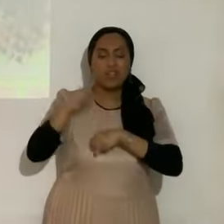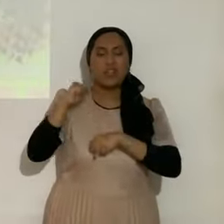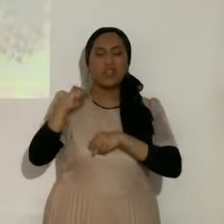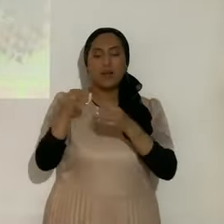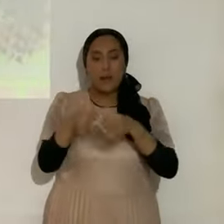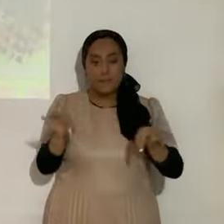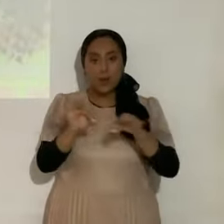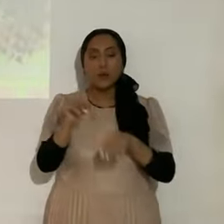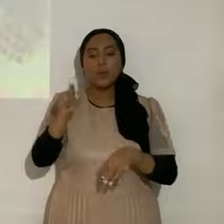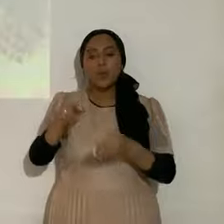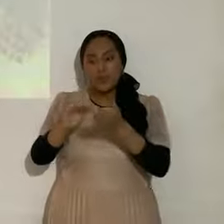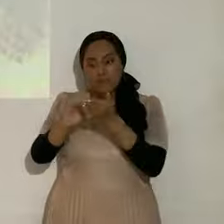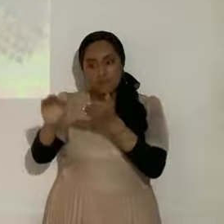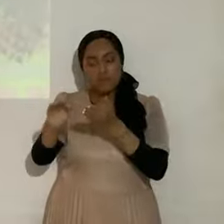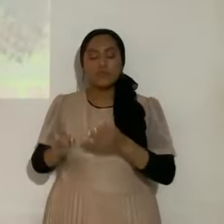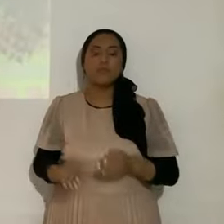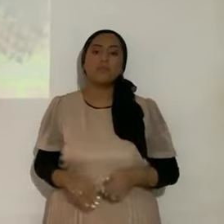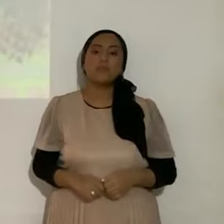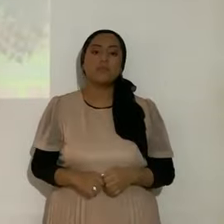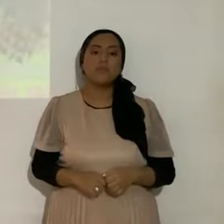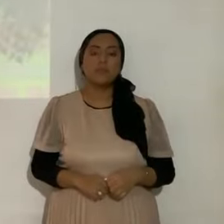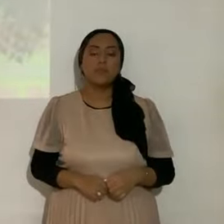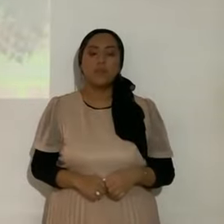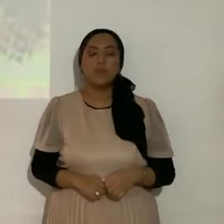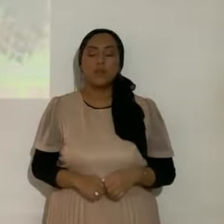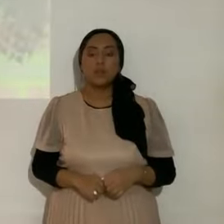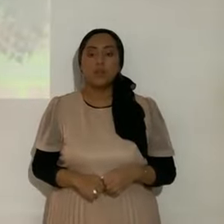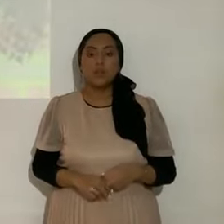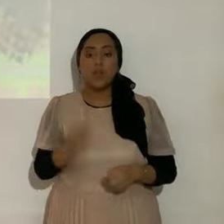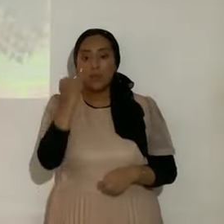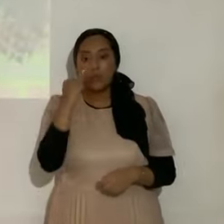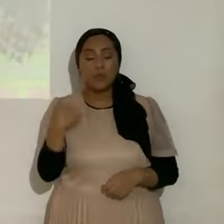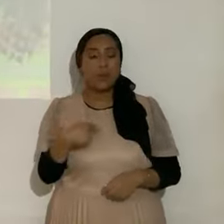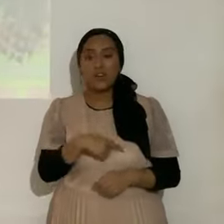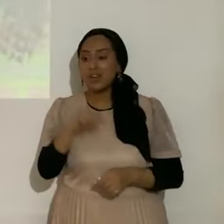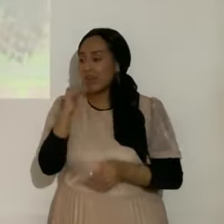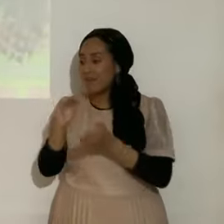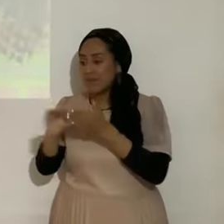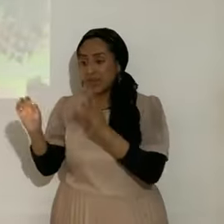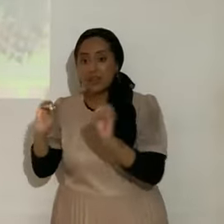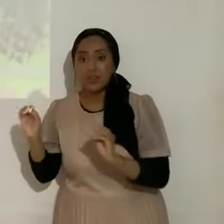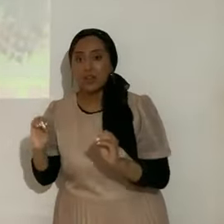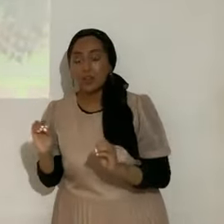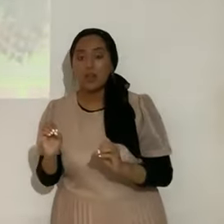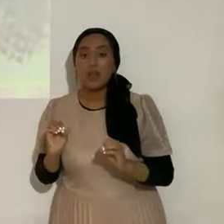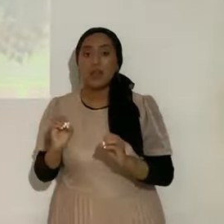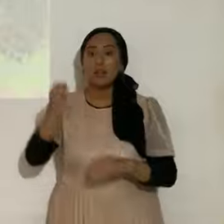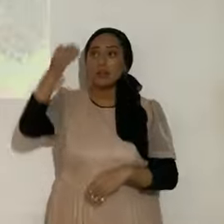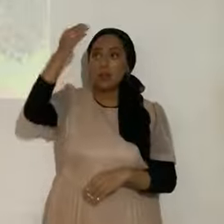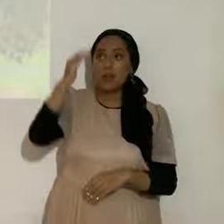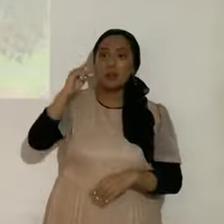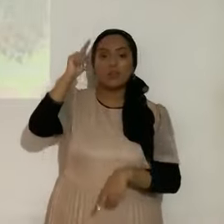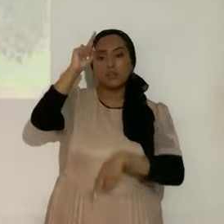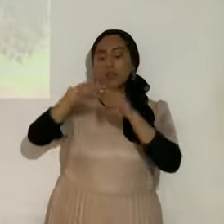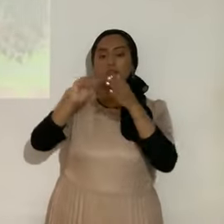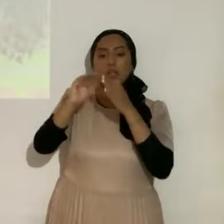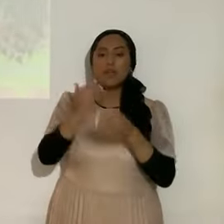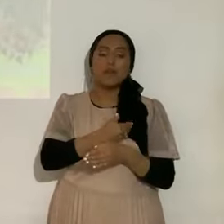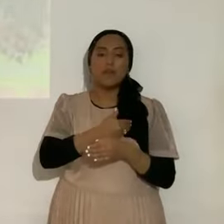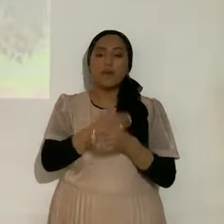importante el perdón. Si no perdonamos, nuestros pecados, ¿sí? No serán perdonados. Es importante perdonar a los hombres,